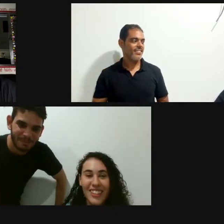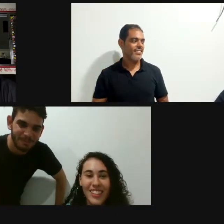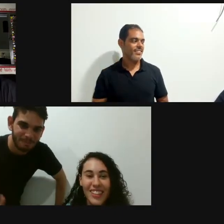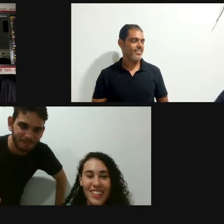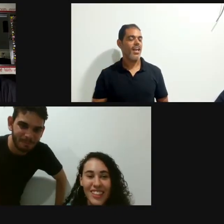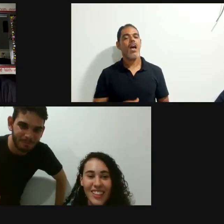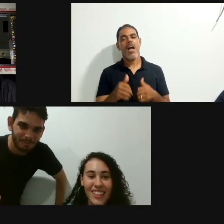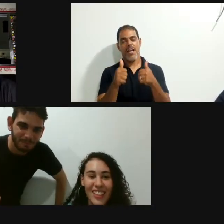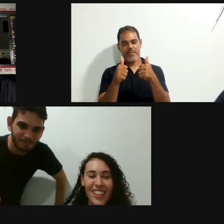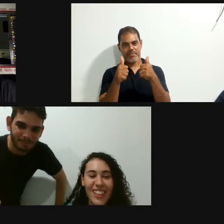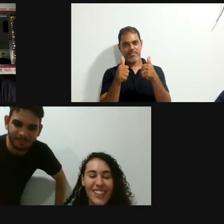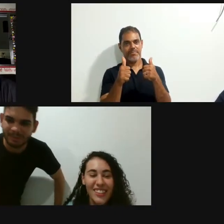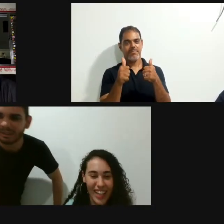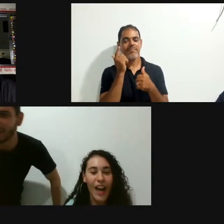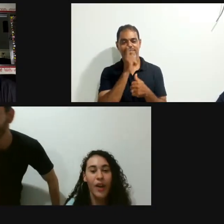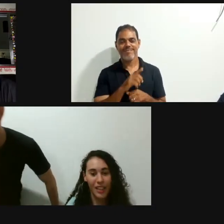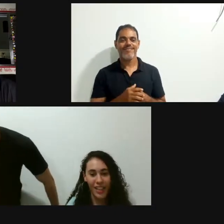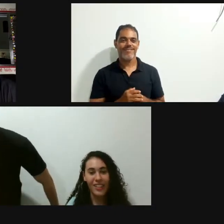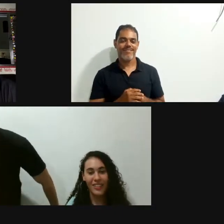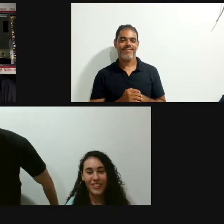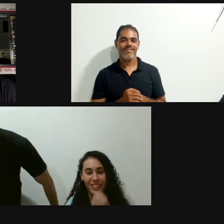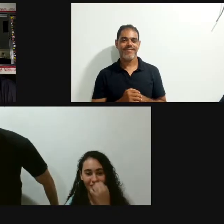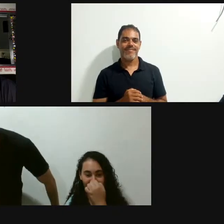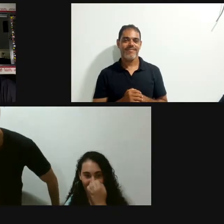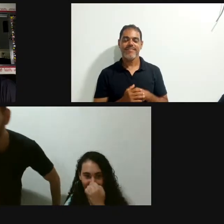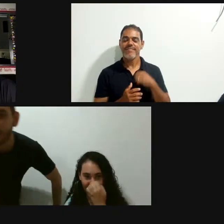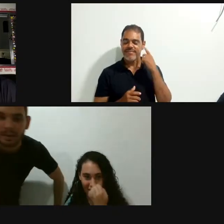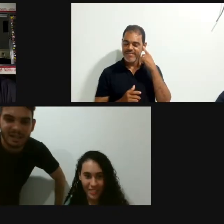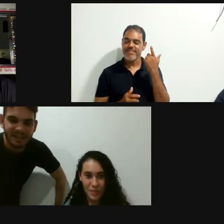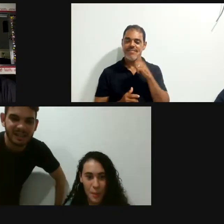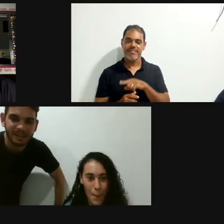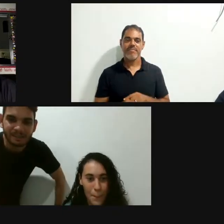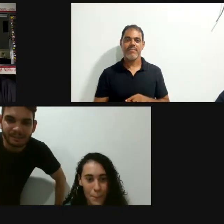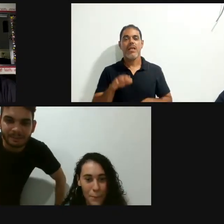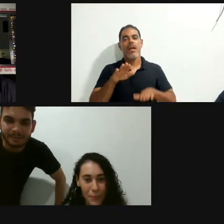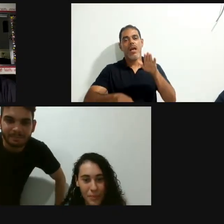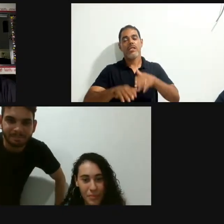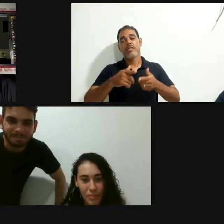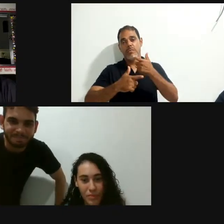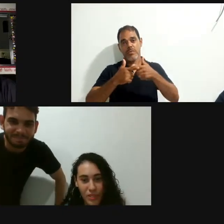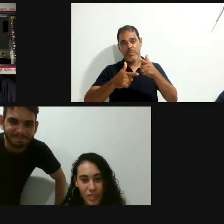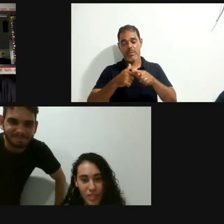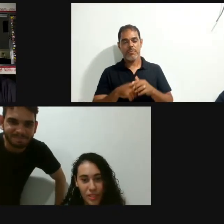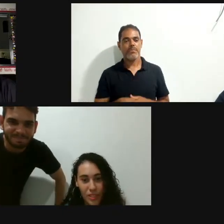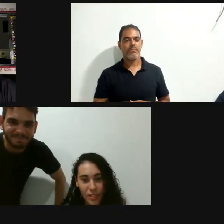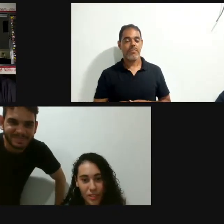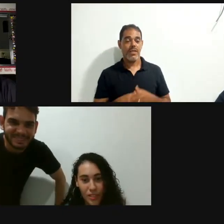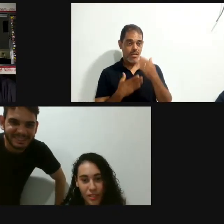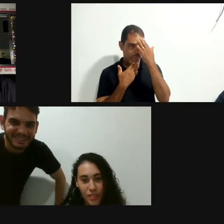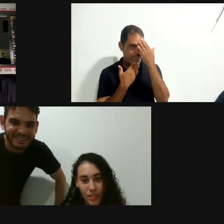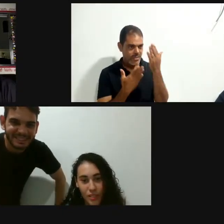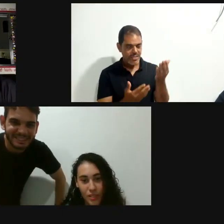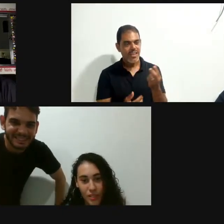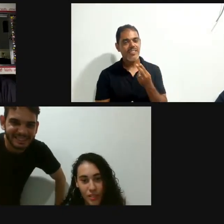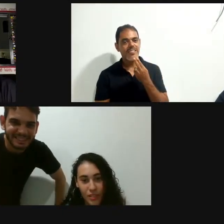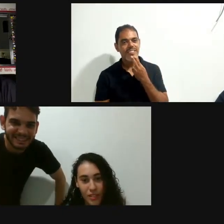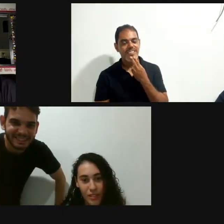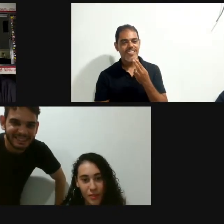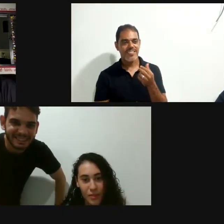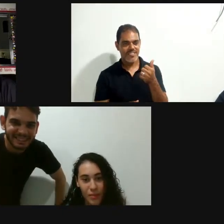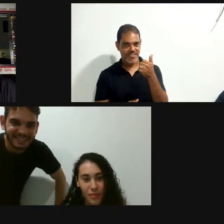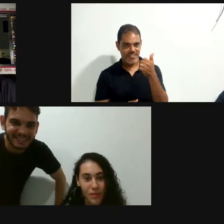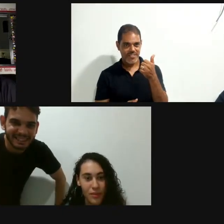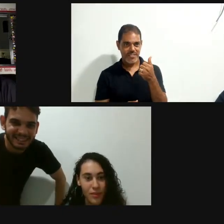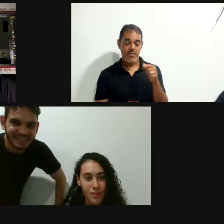Estão me ouvindo? Agora Obrigado aí, meu amigo, por ter ido aí na casa da Bia. Não sei se vocês moram